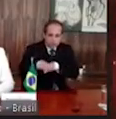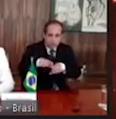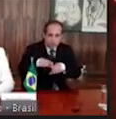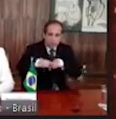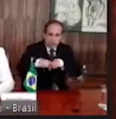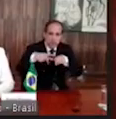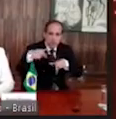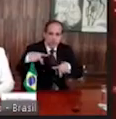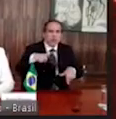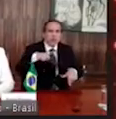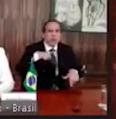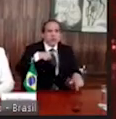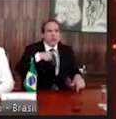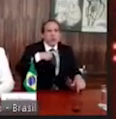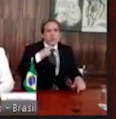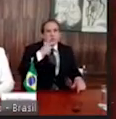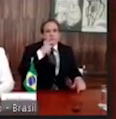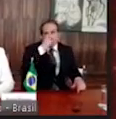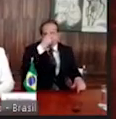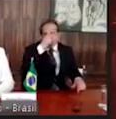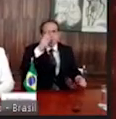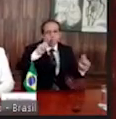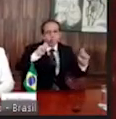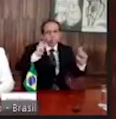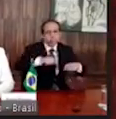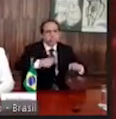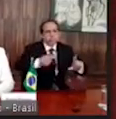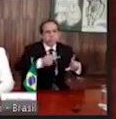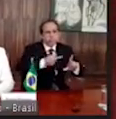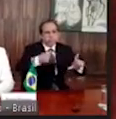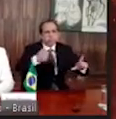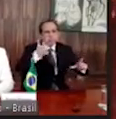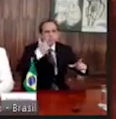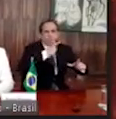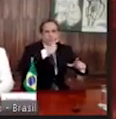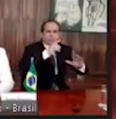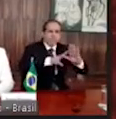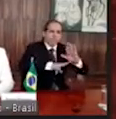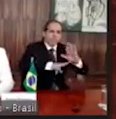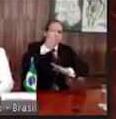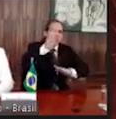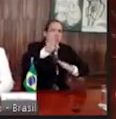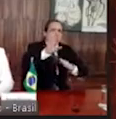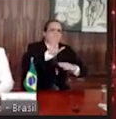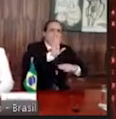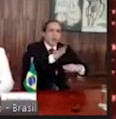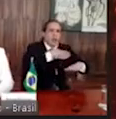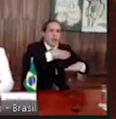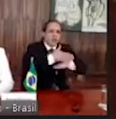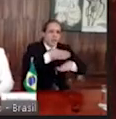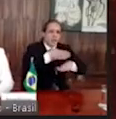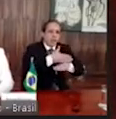do campo. O trabalho dessas mulheres tem enorme potencial econômico para que avancem o que elas